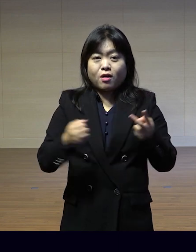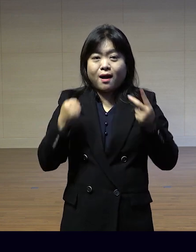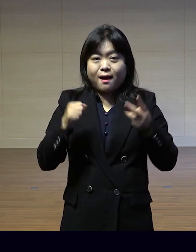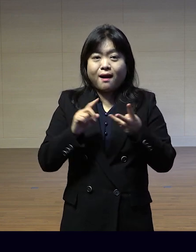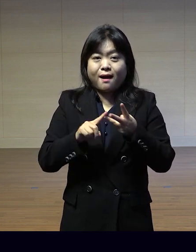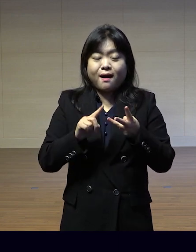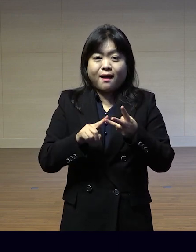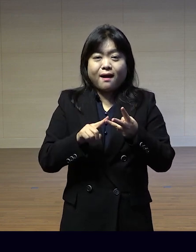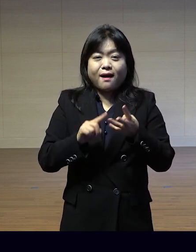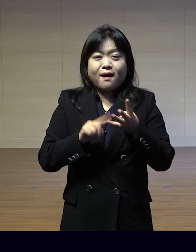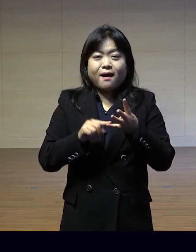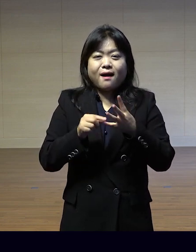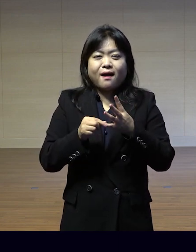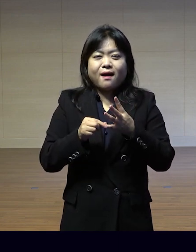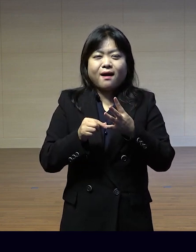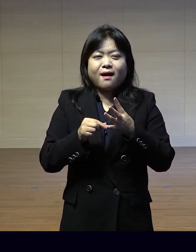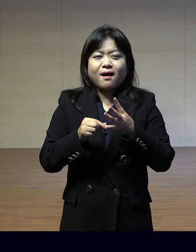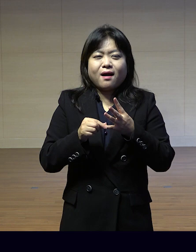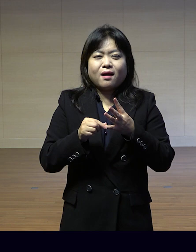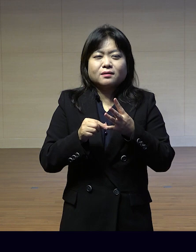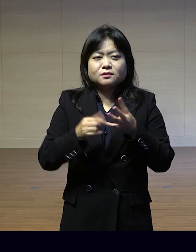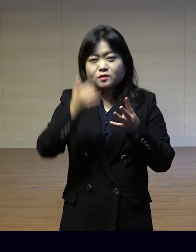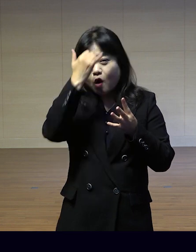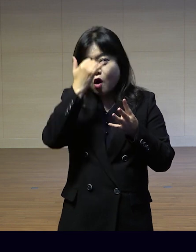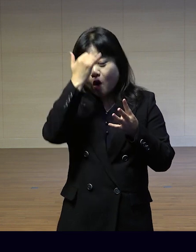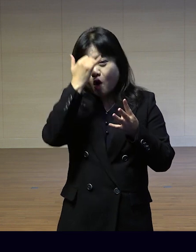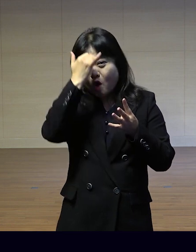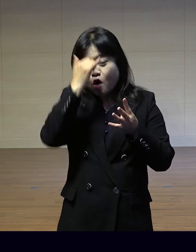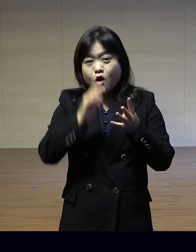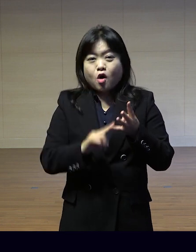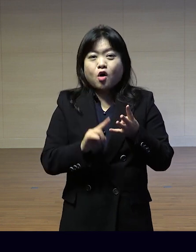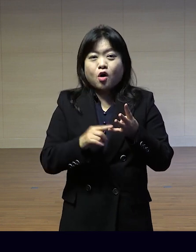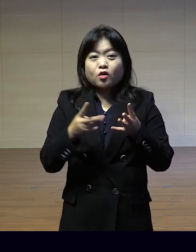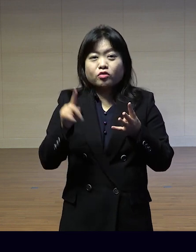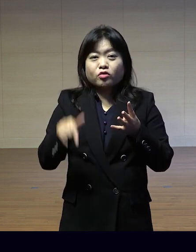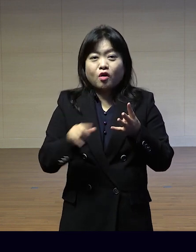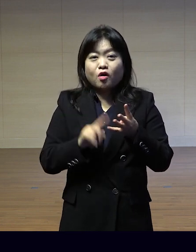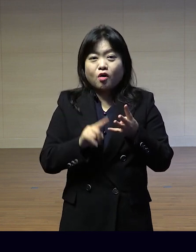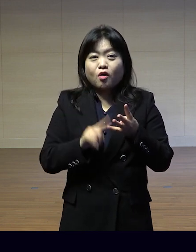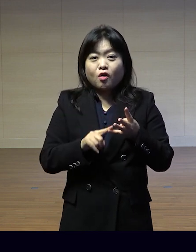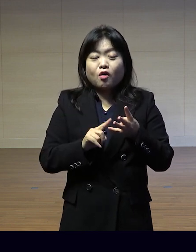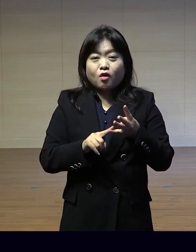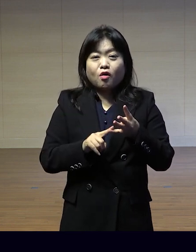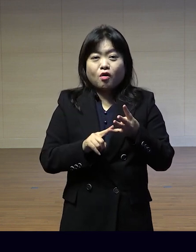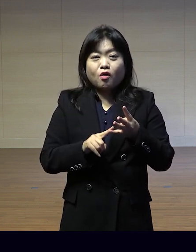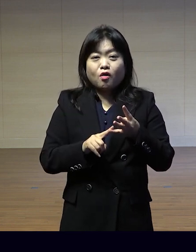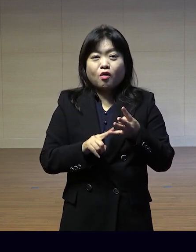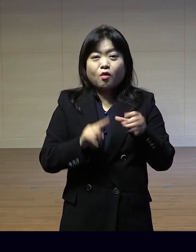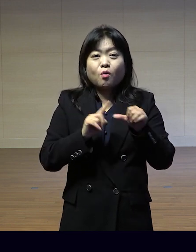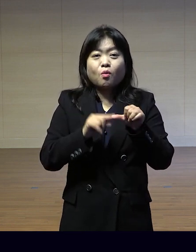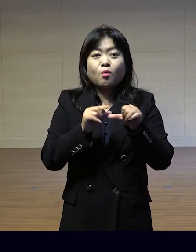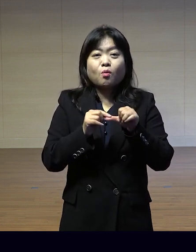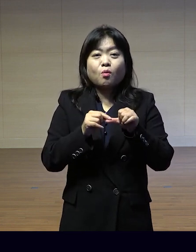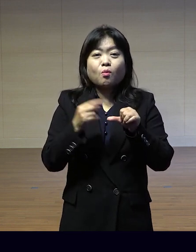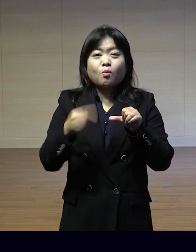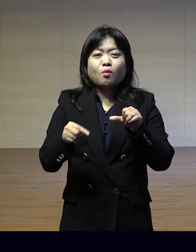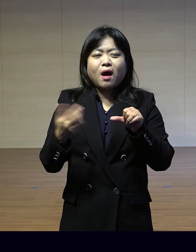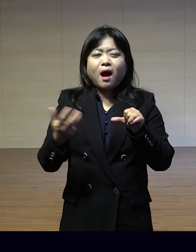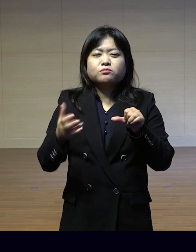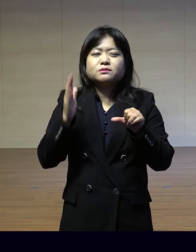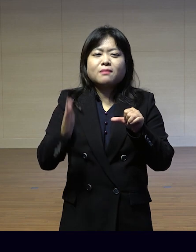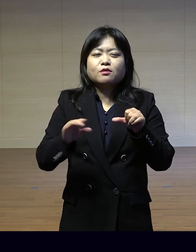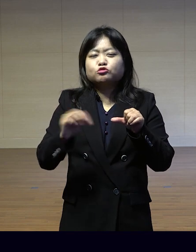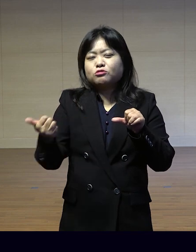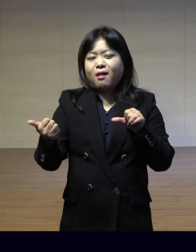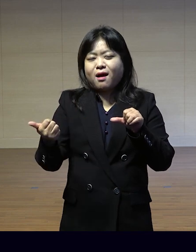건강 네 번째는 유호덕 덕을 많이 쌓아라 마지막은 고정명은 안 아프고